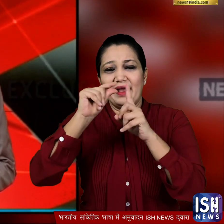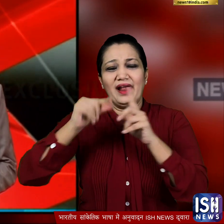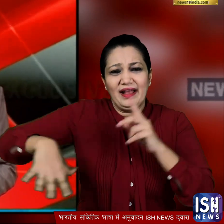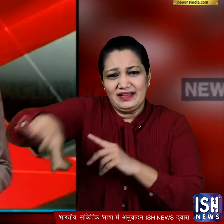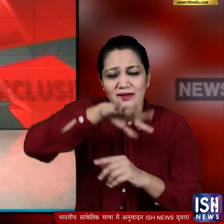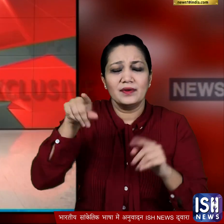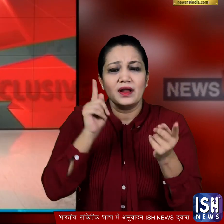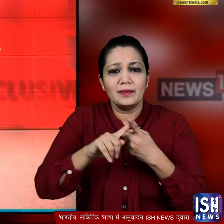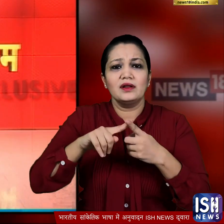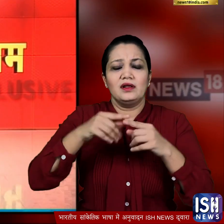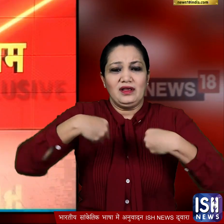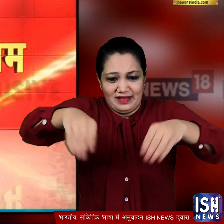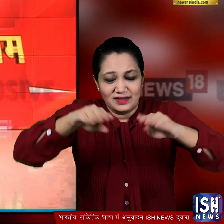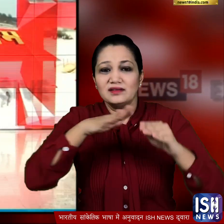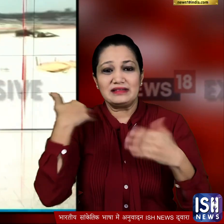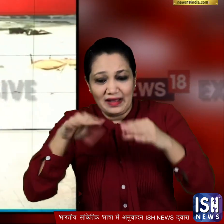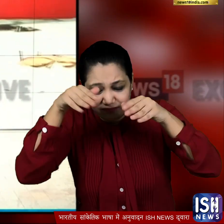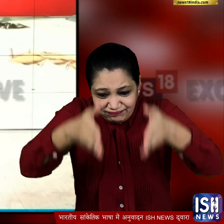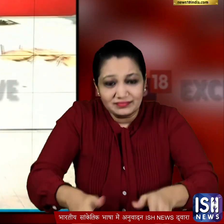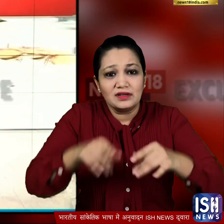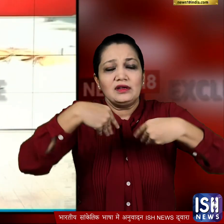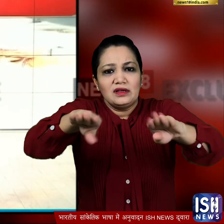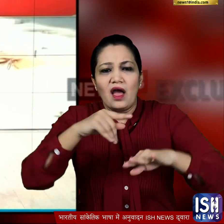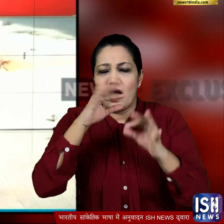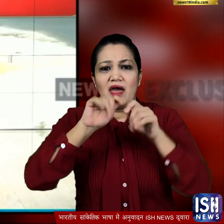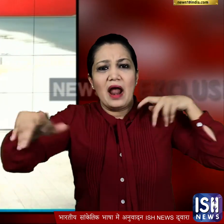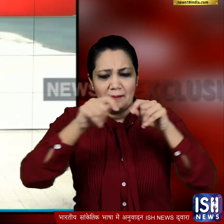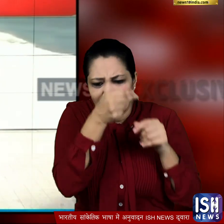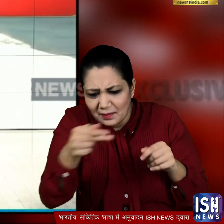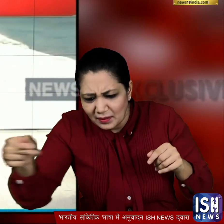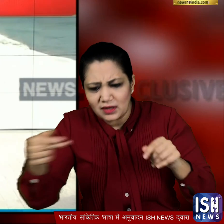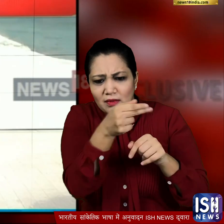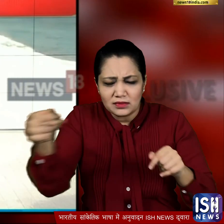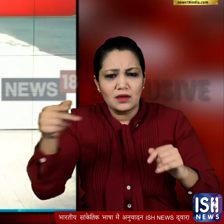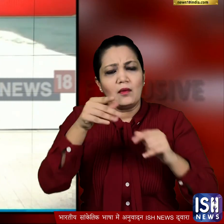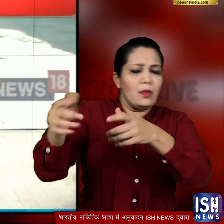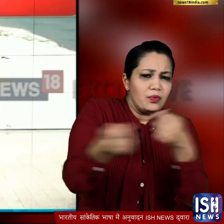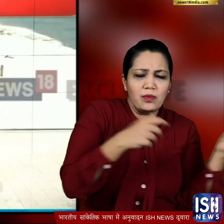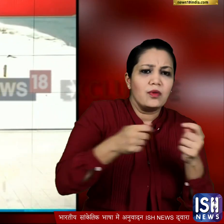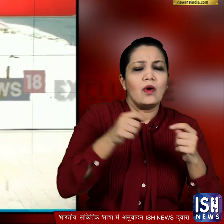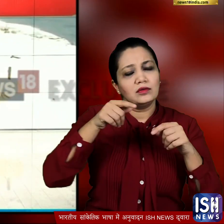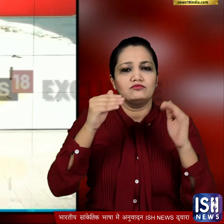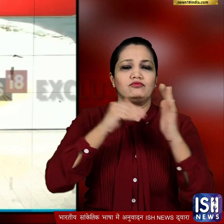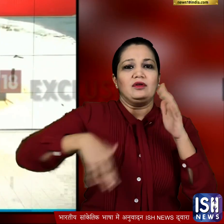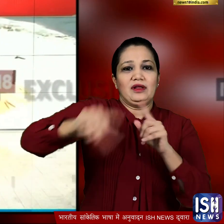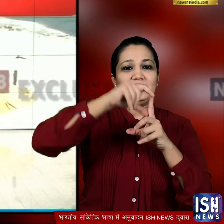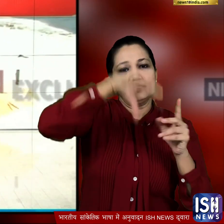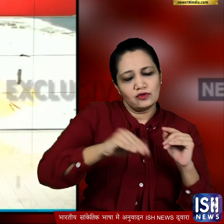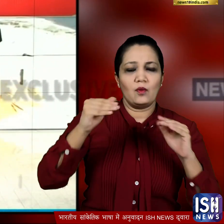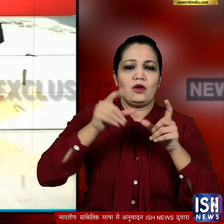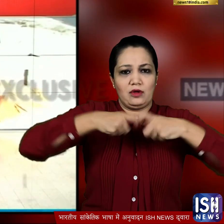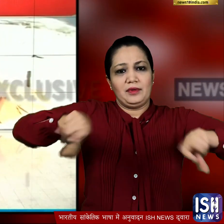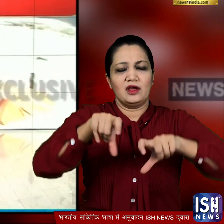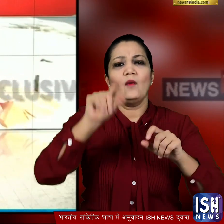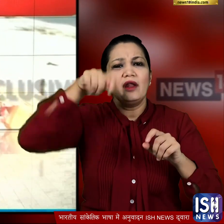गंगा किनारे दफन शवों से राम नाम लिखी चादर हटाने के मामले ने तूल पकड़ लिया। इस मामले की जांच के लिए जिला प्रशासन ने एक कमेटी बना दी।